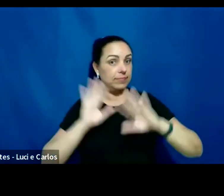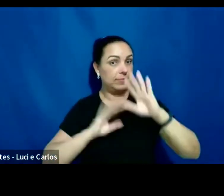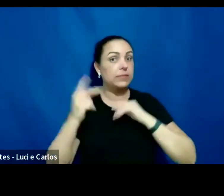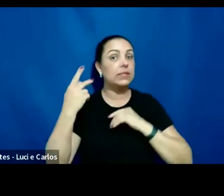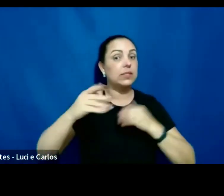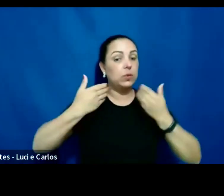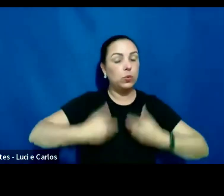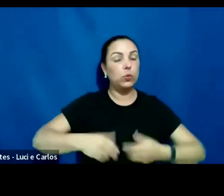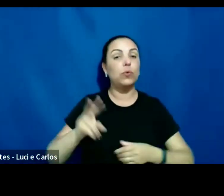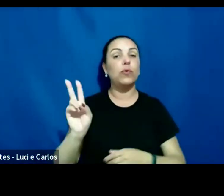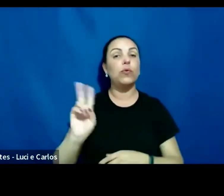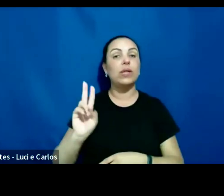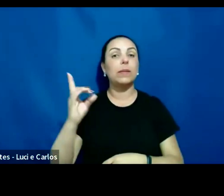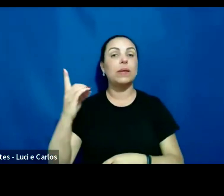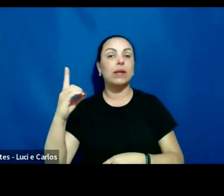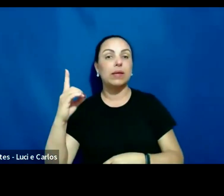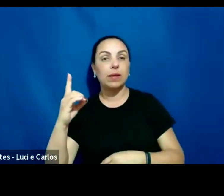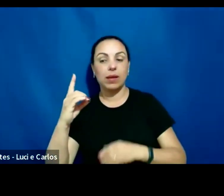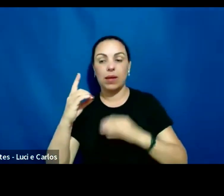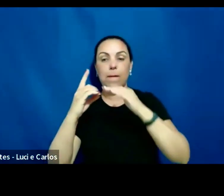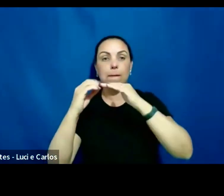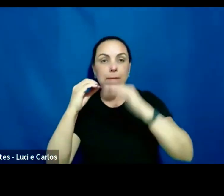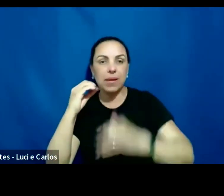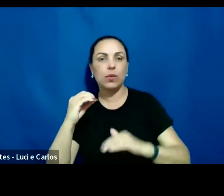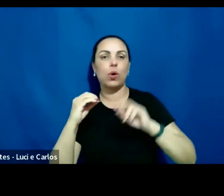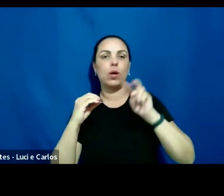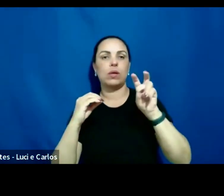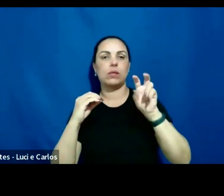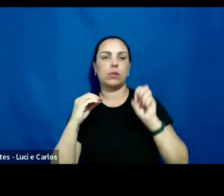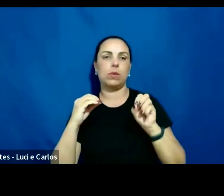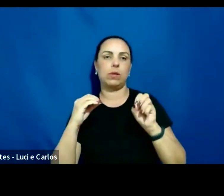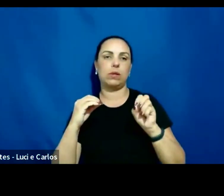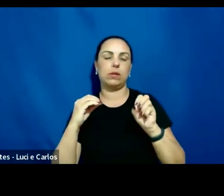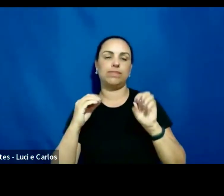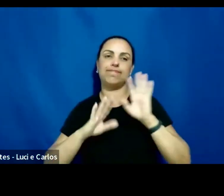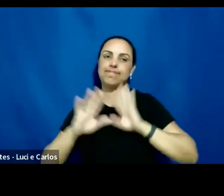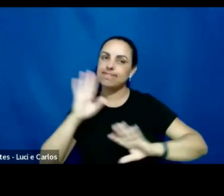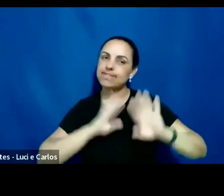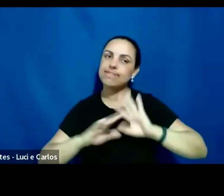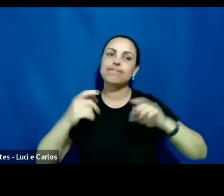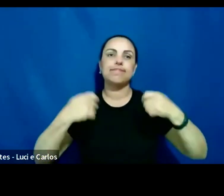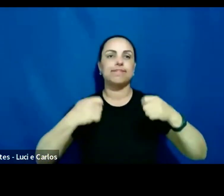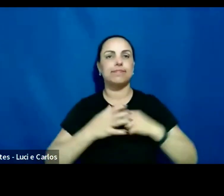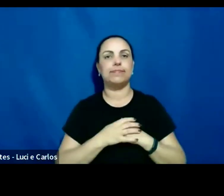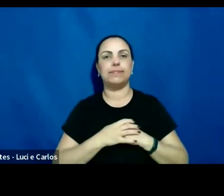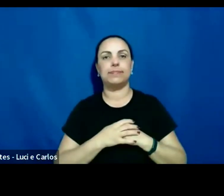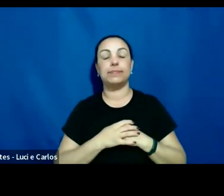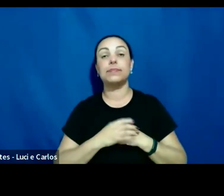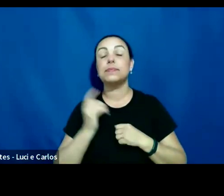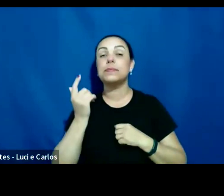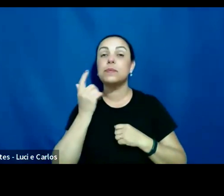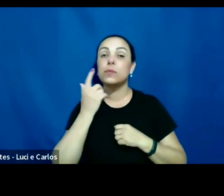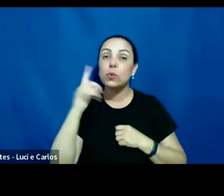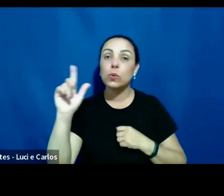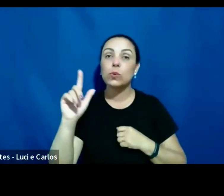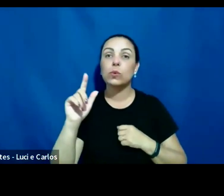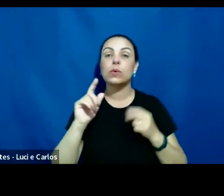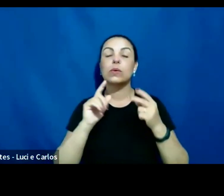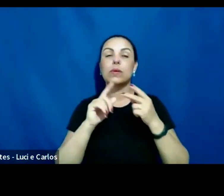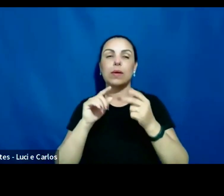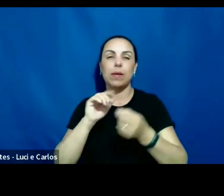50. Outra causa de trombose que a gente precisa ficar de olho: pessoas que têm